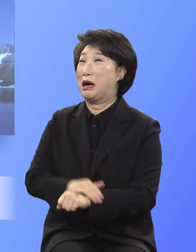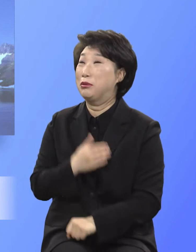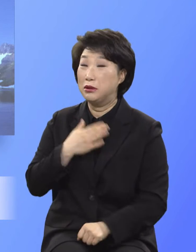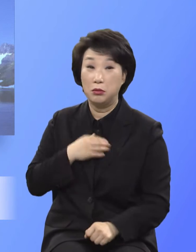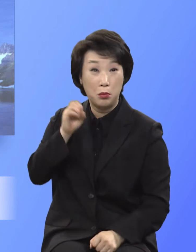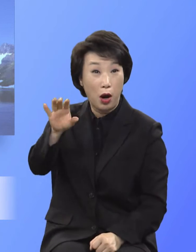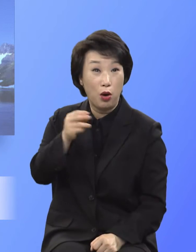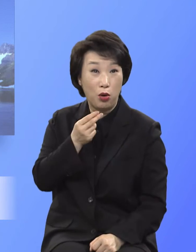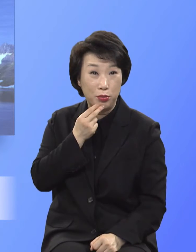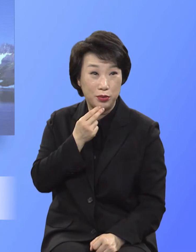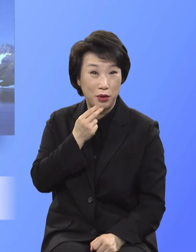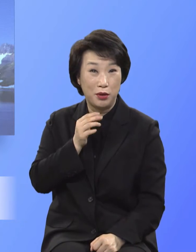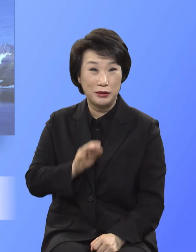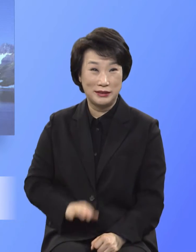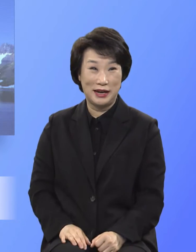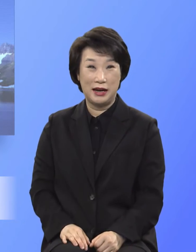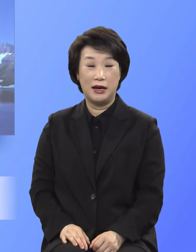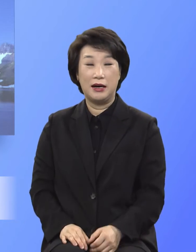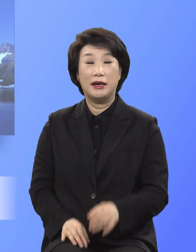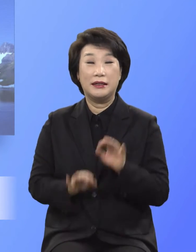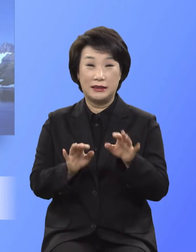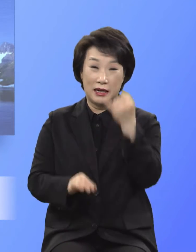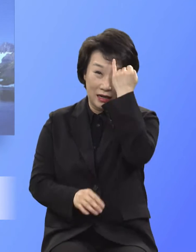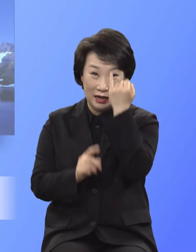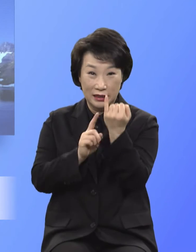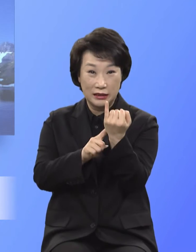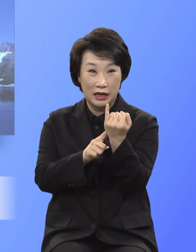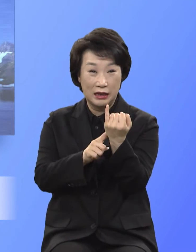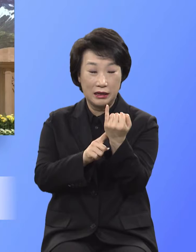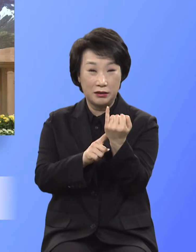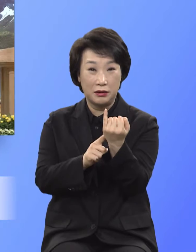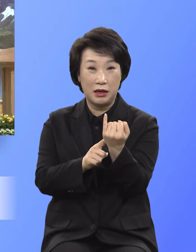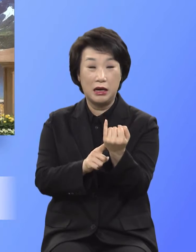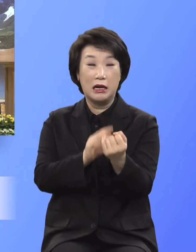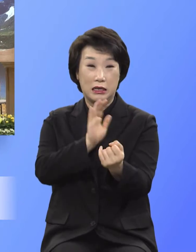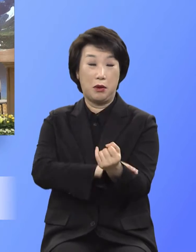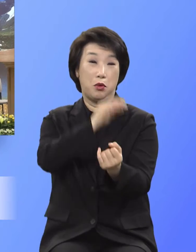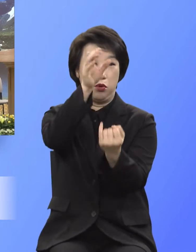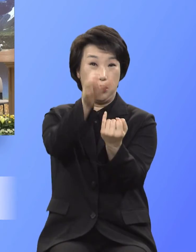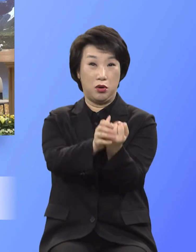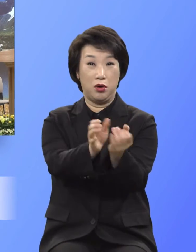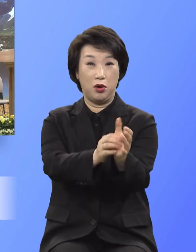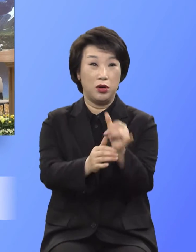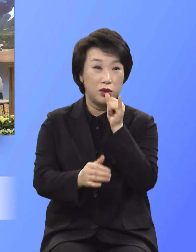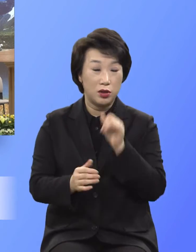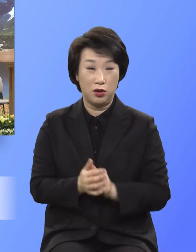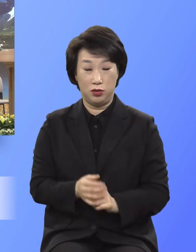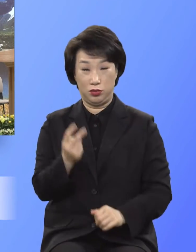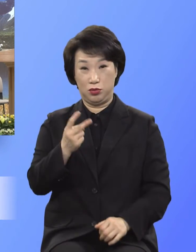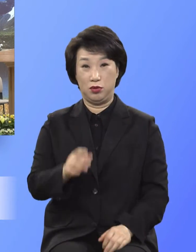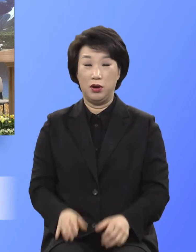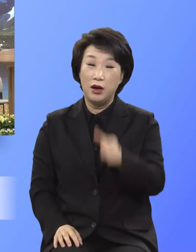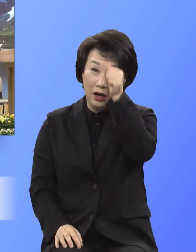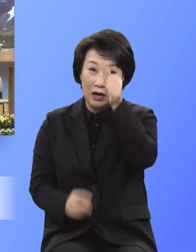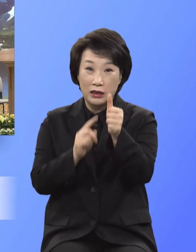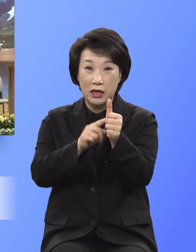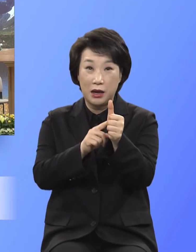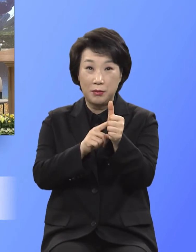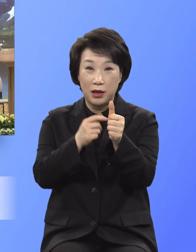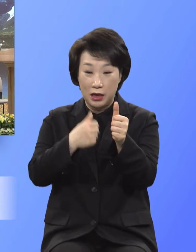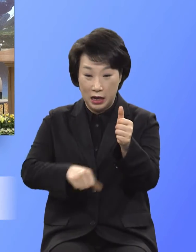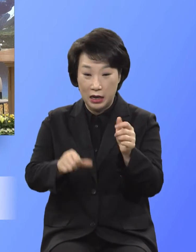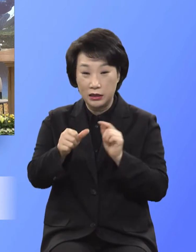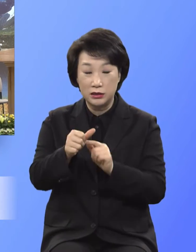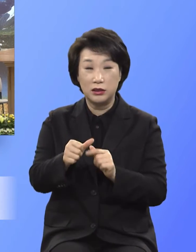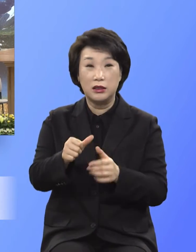나오나? 그래서 여자에게 전가합니다. 또 가인이 아우를